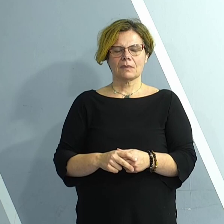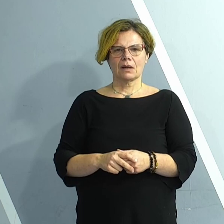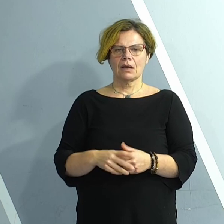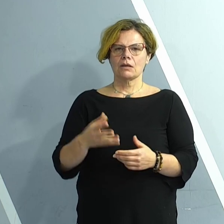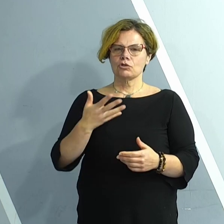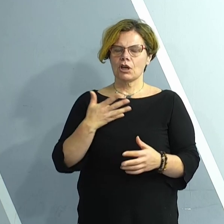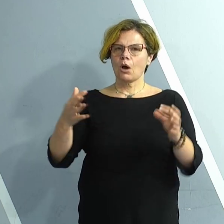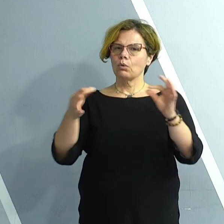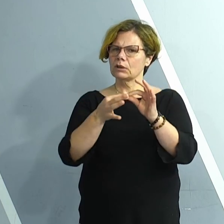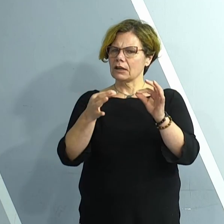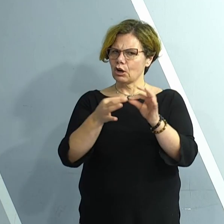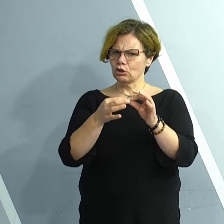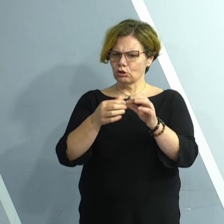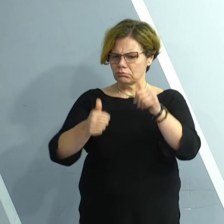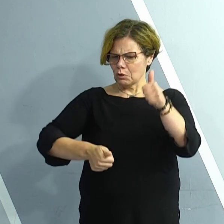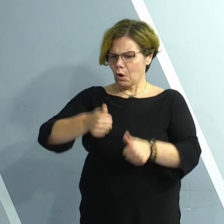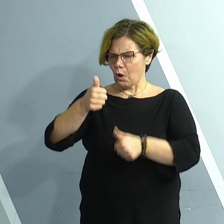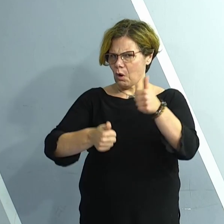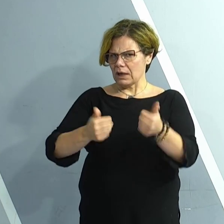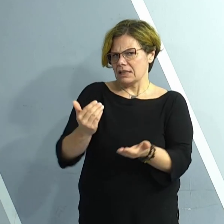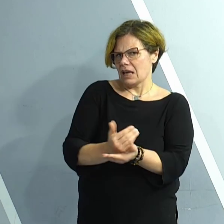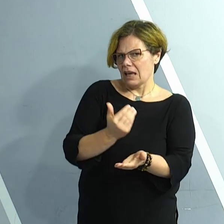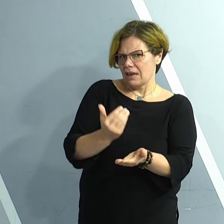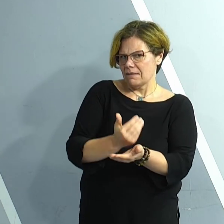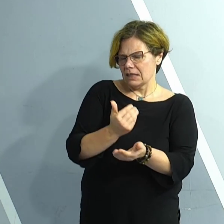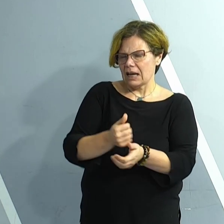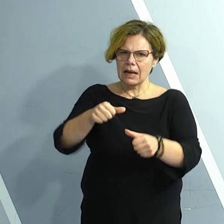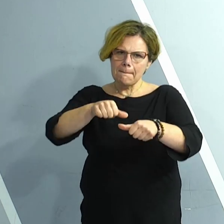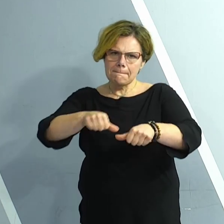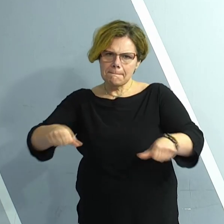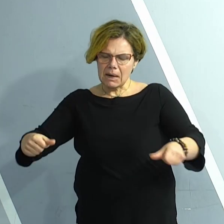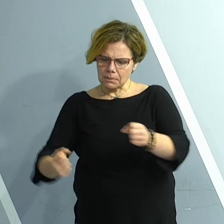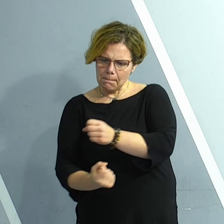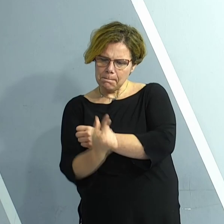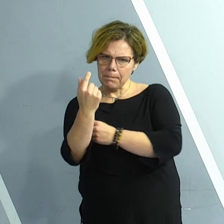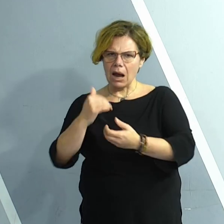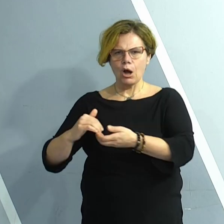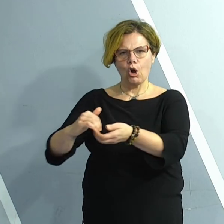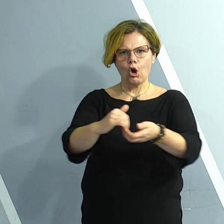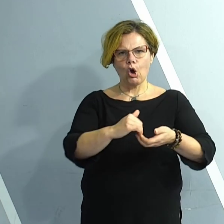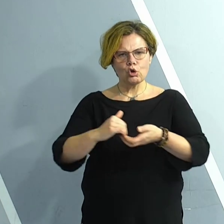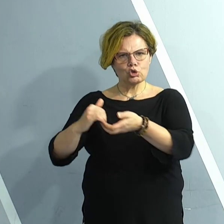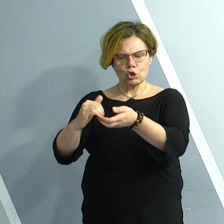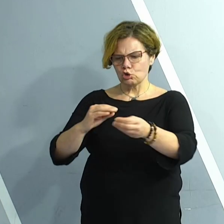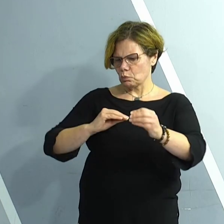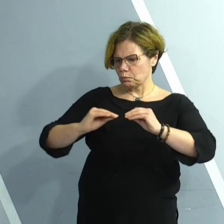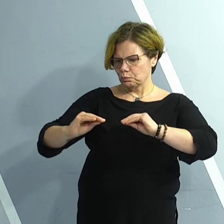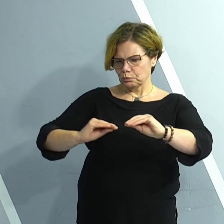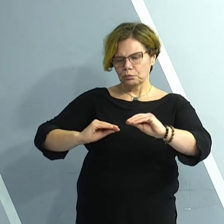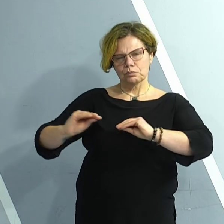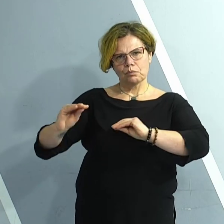Un'intesa anticoncorrenza alla base della nascita del consorzio che ha gestito